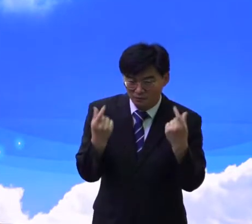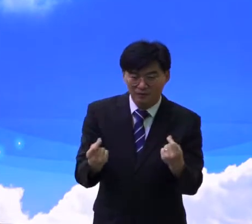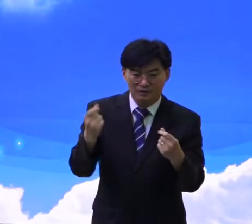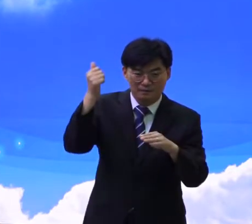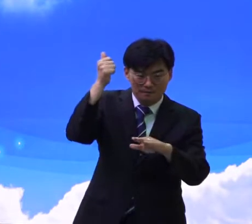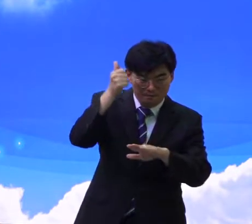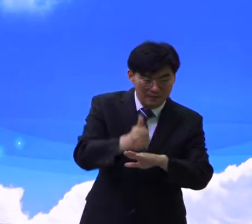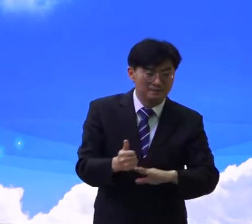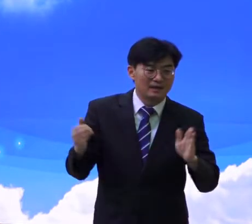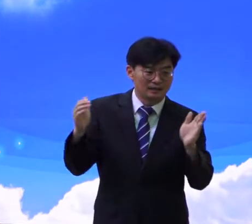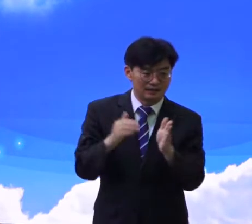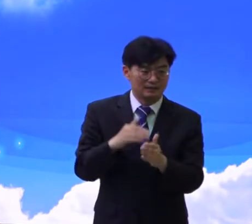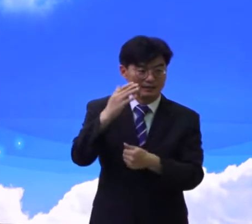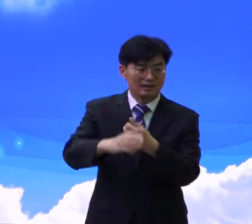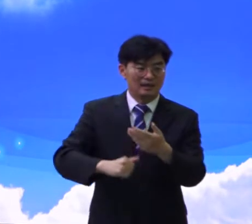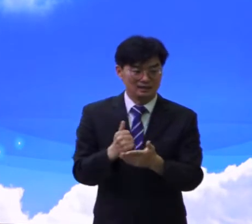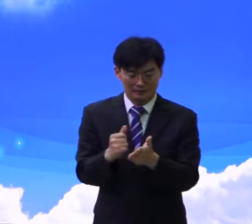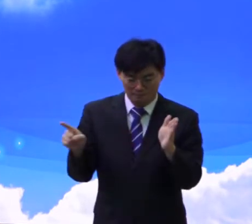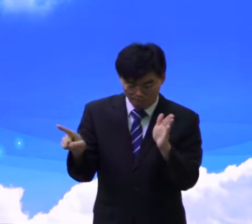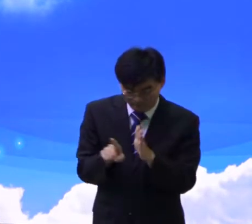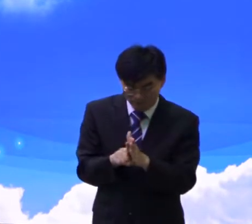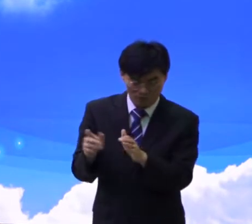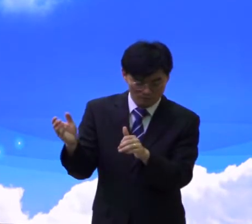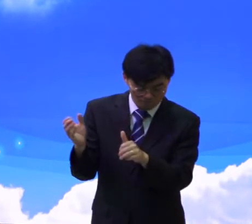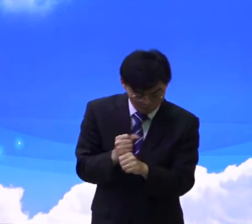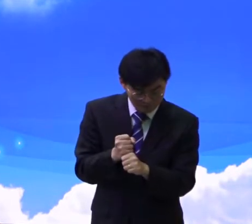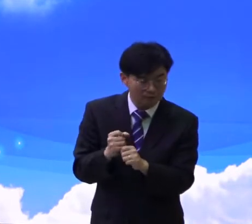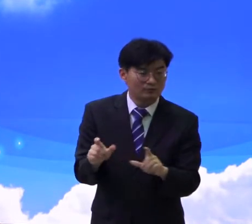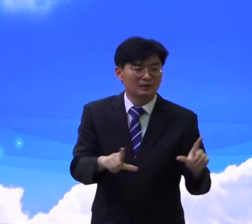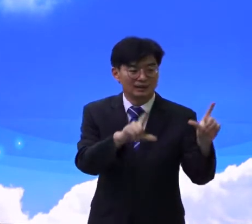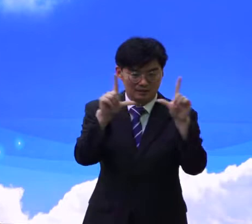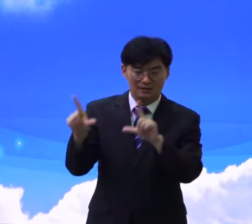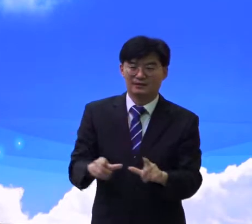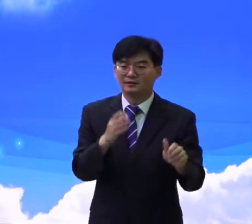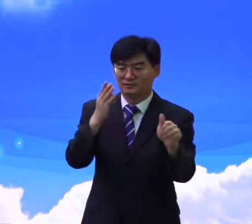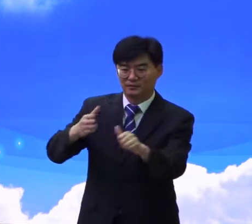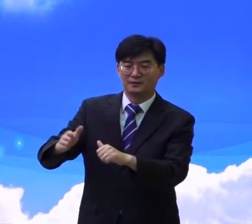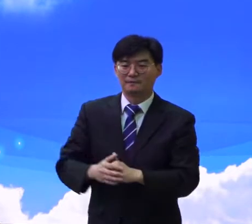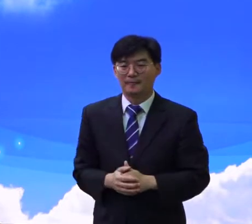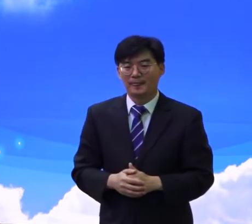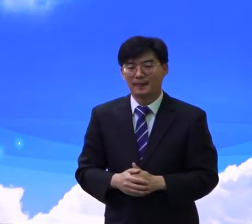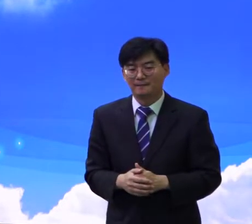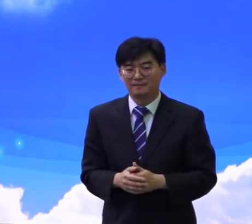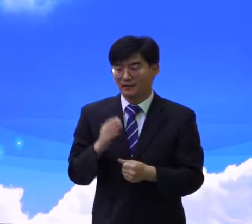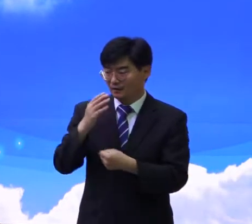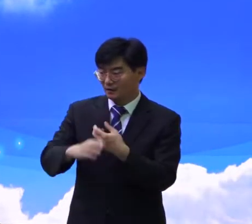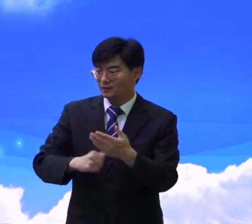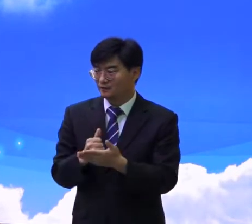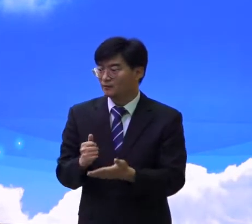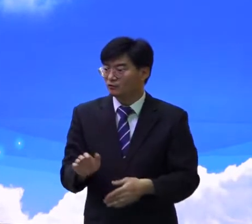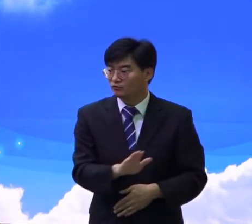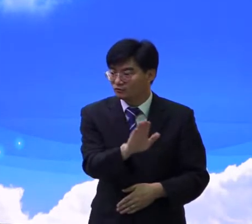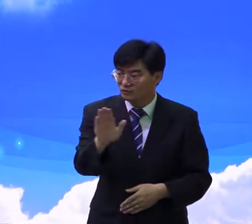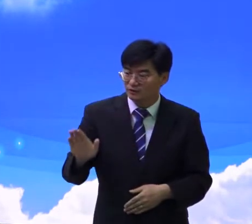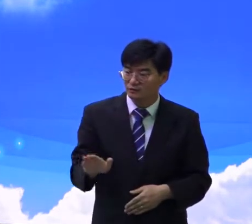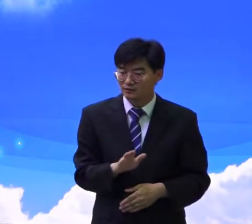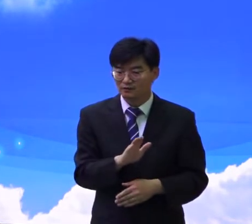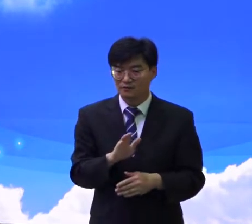축복합니다. 하나님 우리를 달리게 하십니다. 우리를 달려가게 하십니다. 혹 여러분